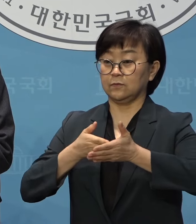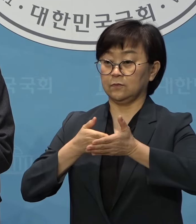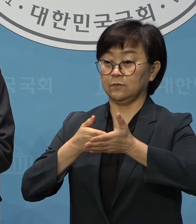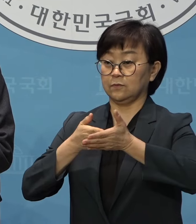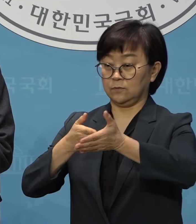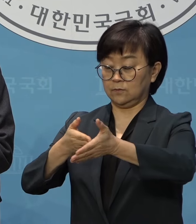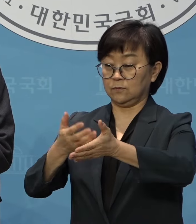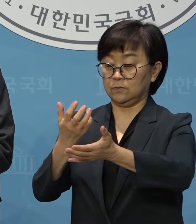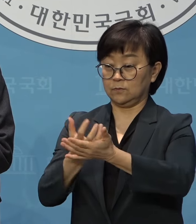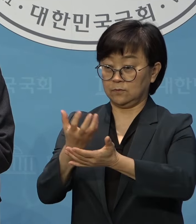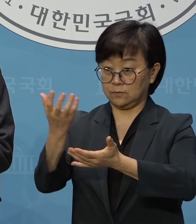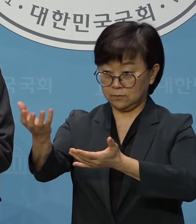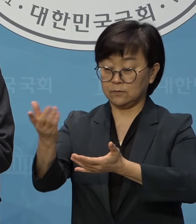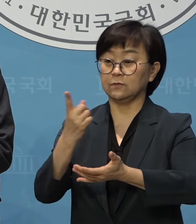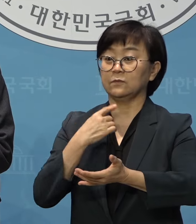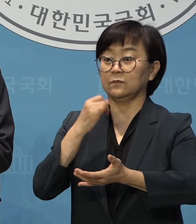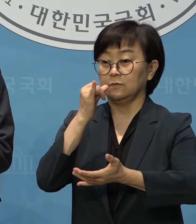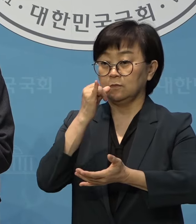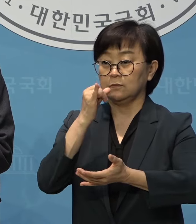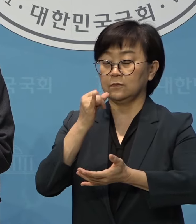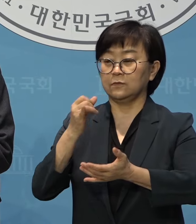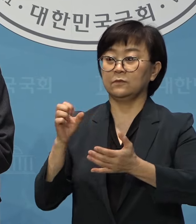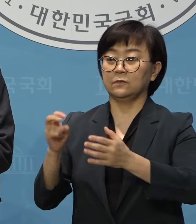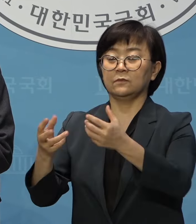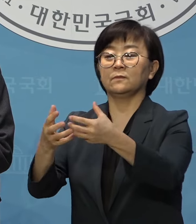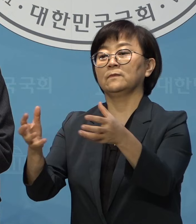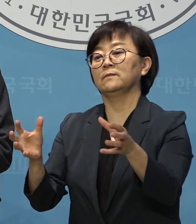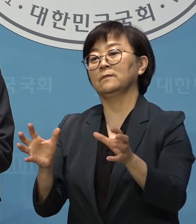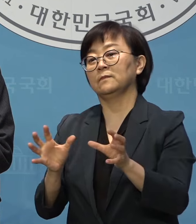있었습니다. 그러나 여당의